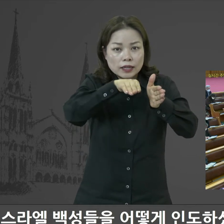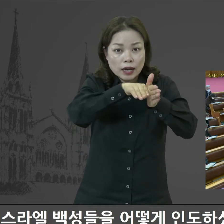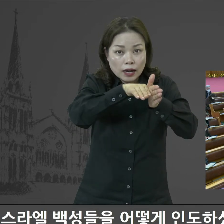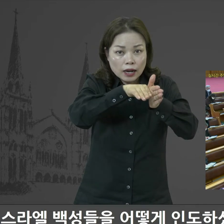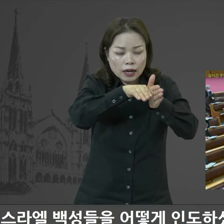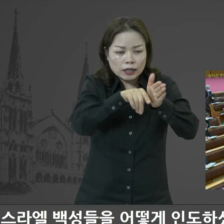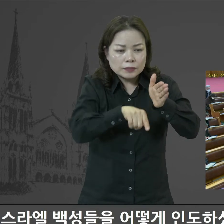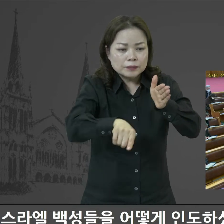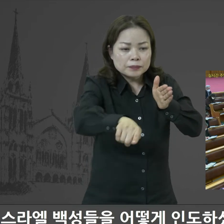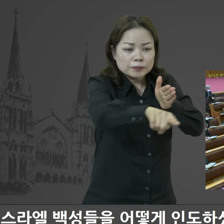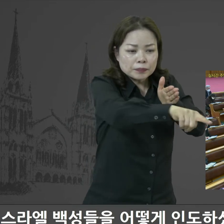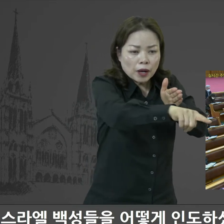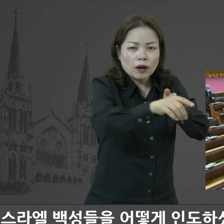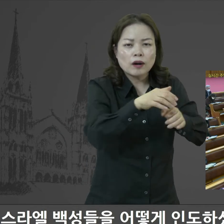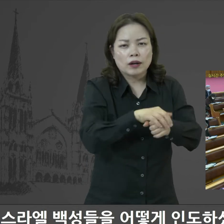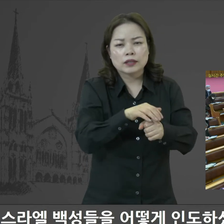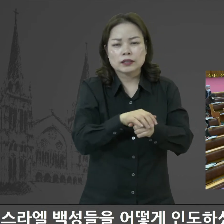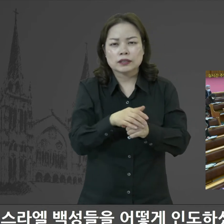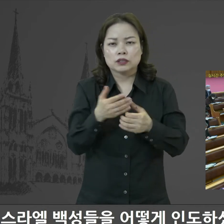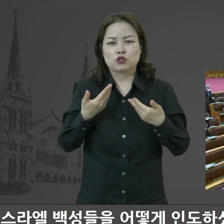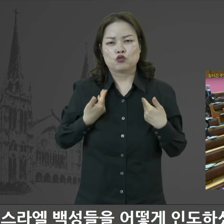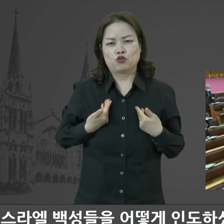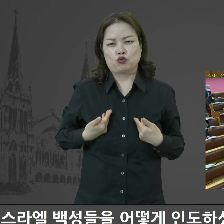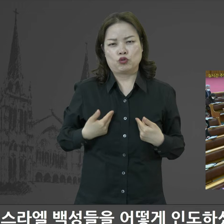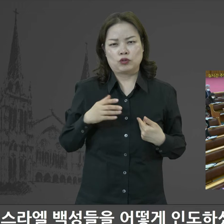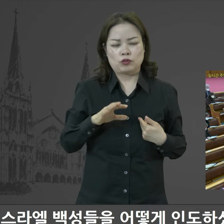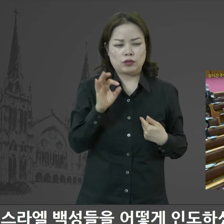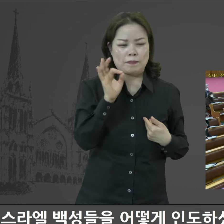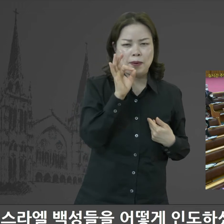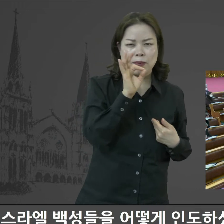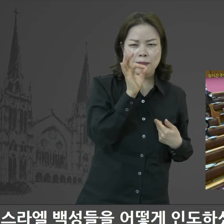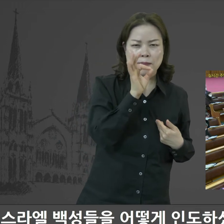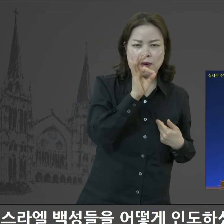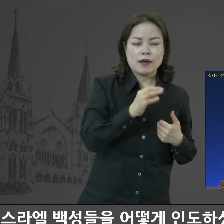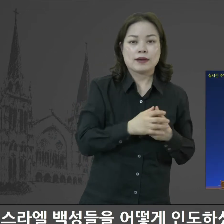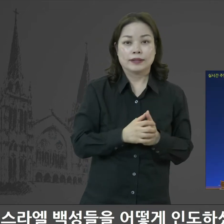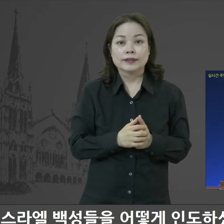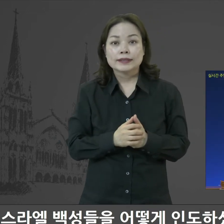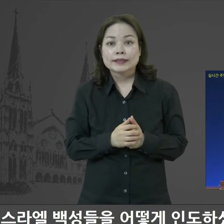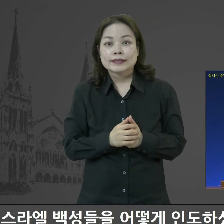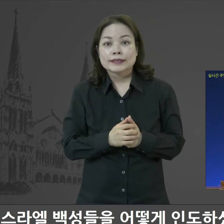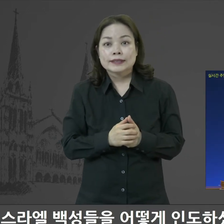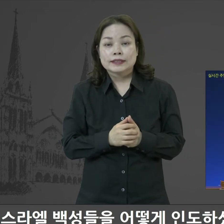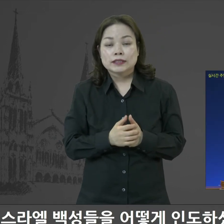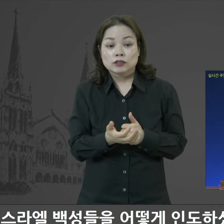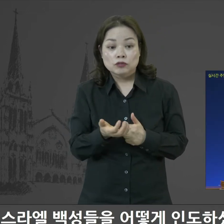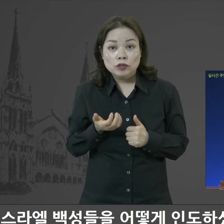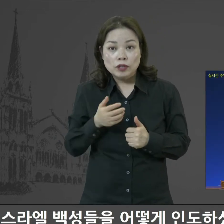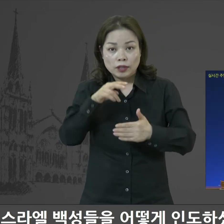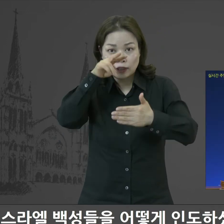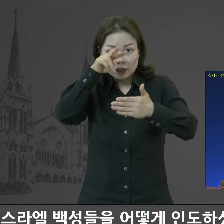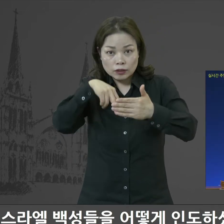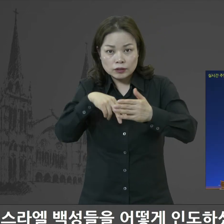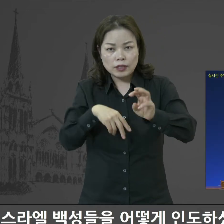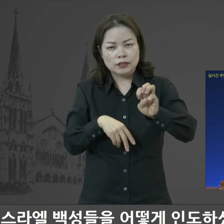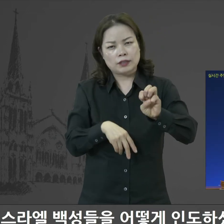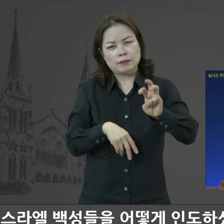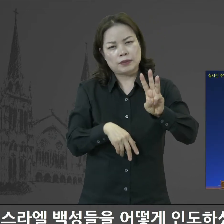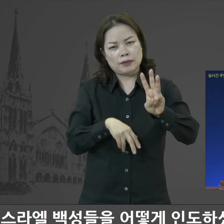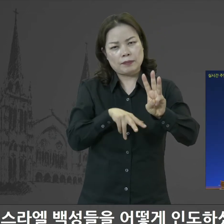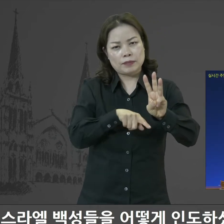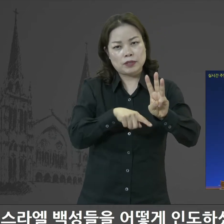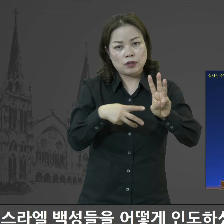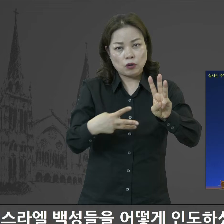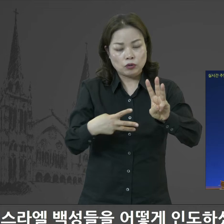길에 앞서가며 그들의 쉴 곳을 찾았고. 아멘. 방금 우리가 읽은 이 33절의